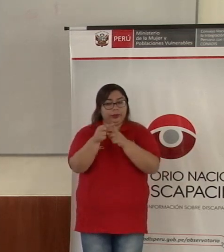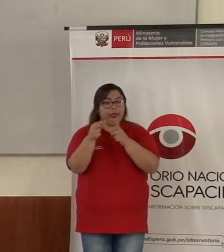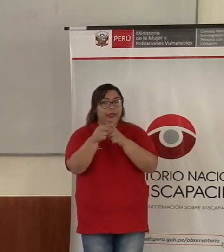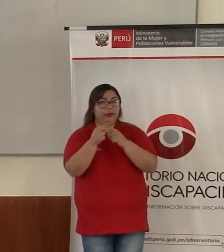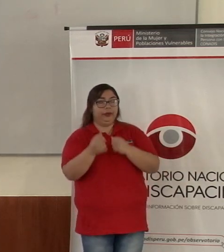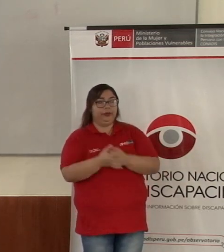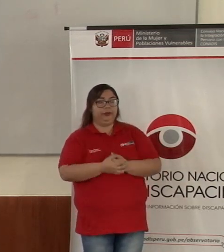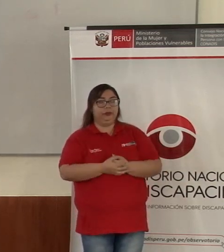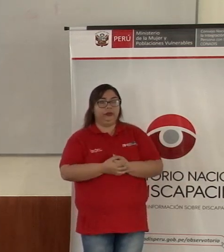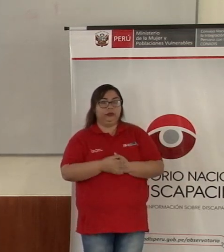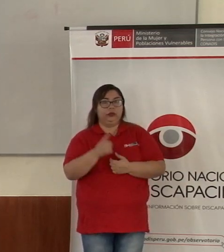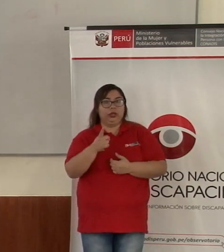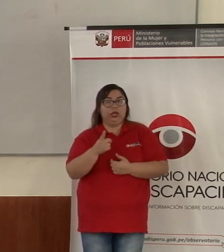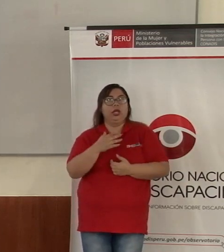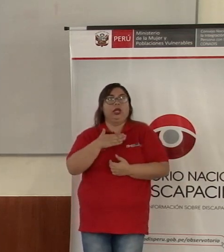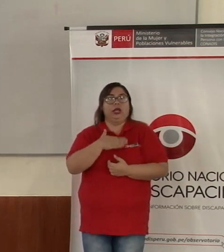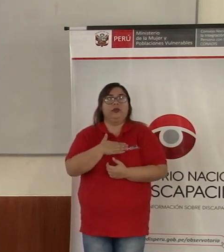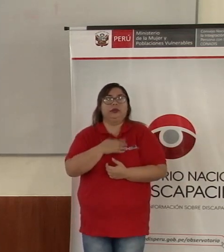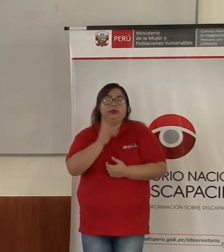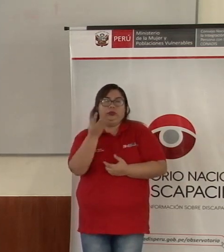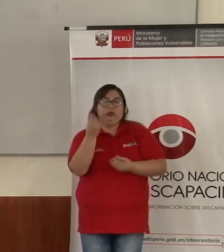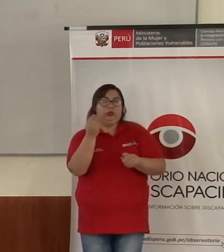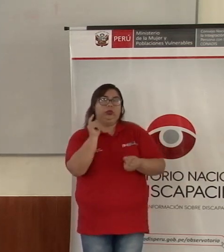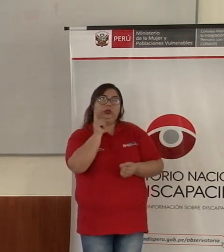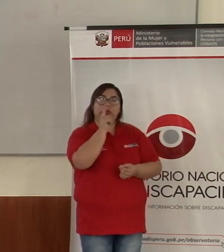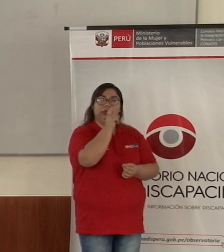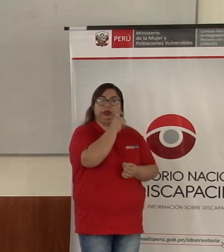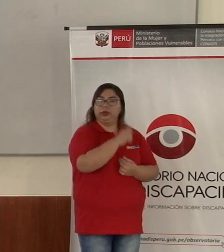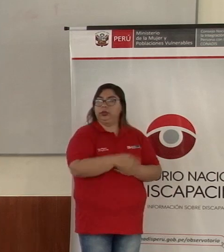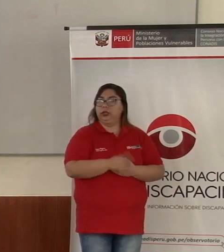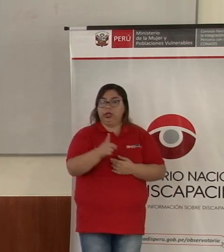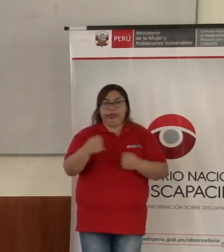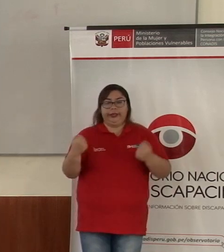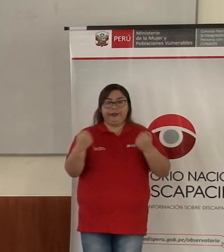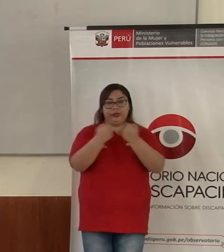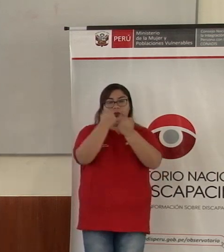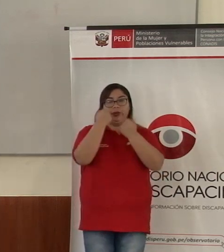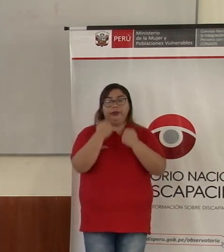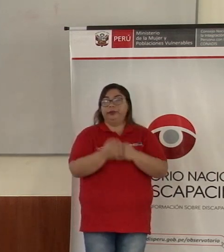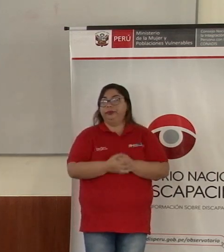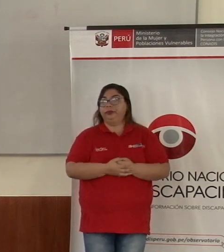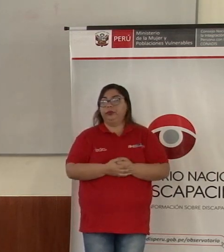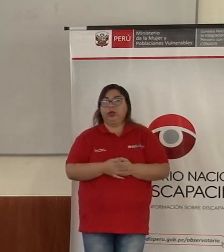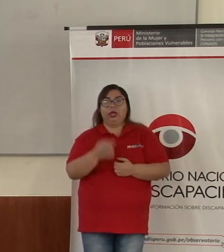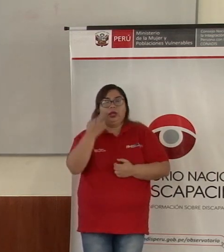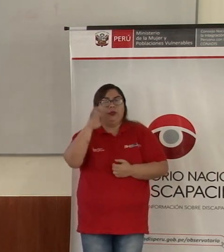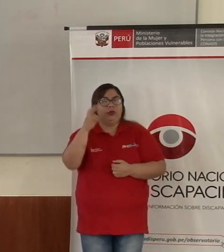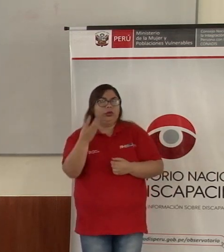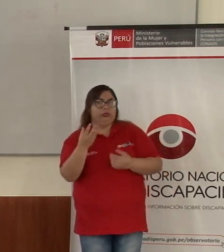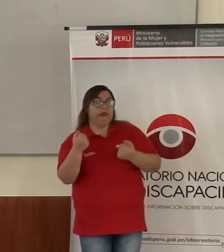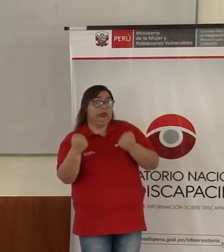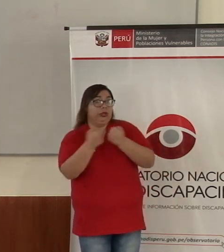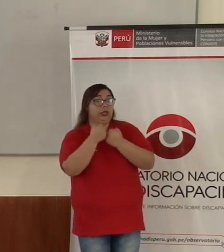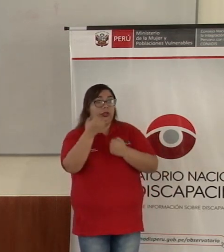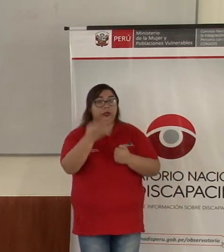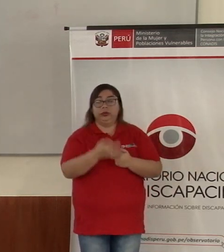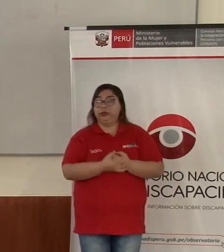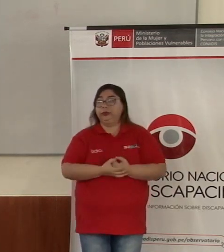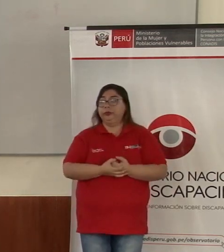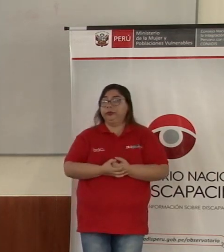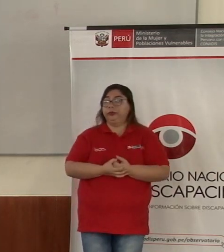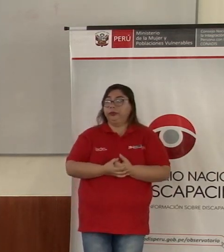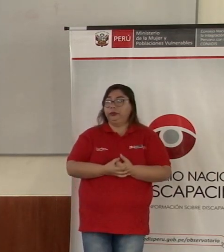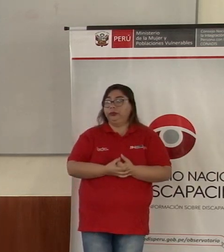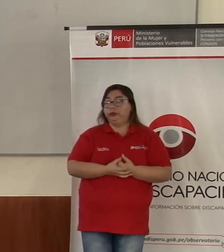palabra que causa bastante recelo, que choca, porque en realidad choca,